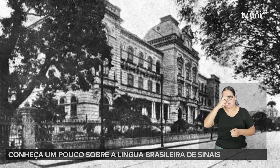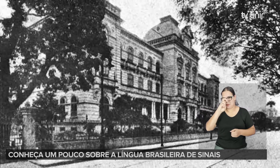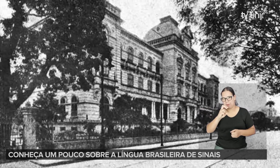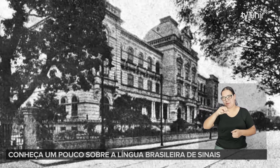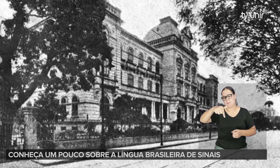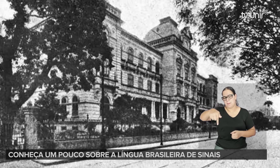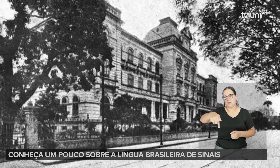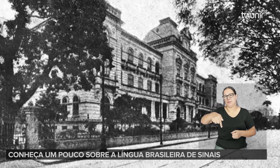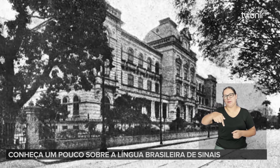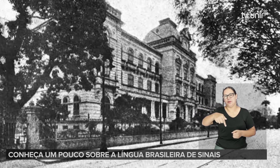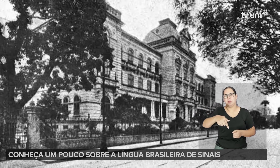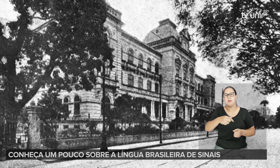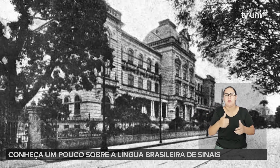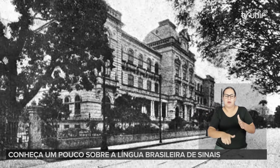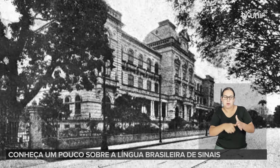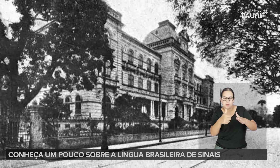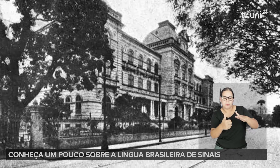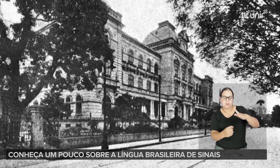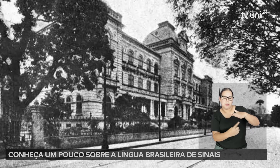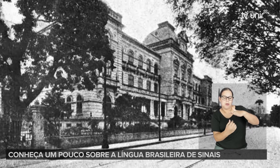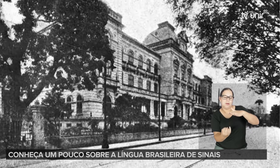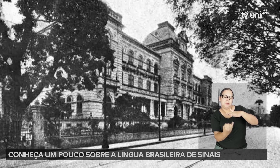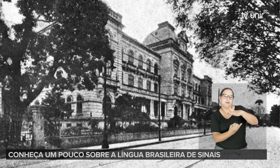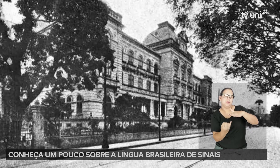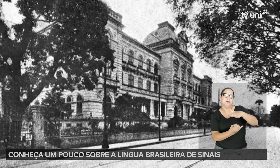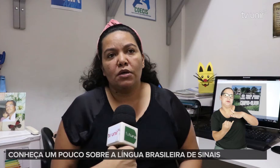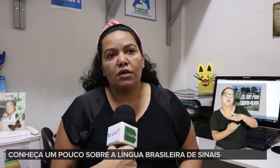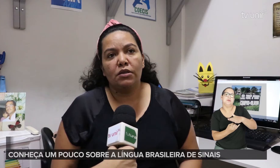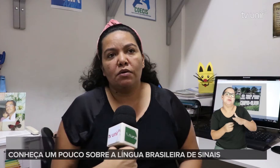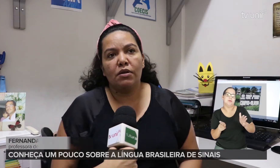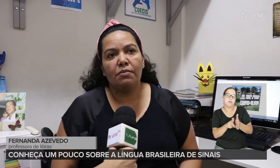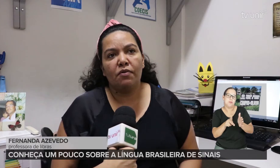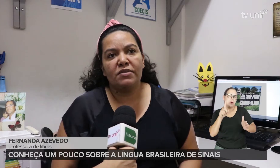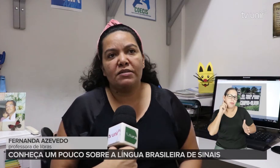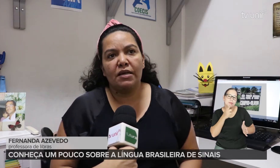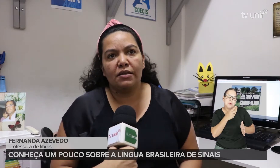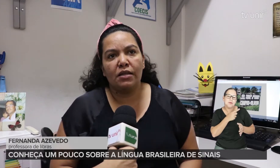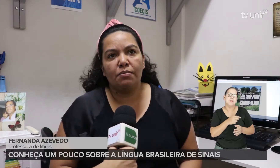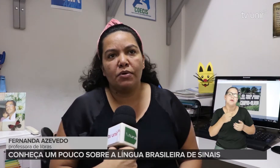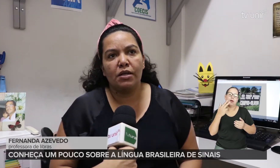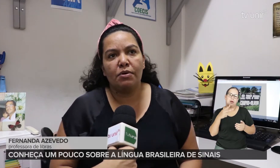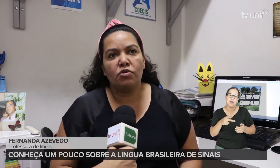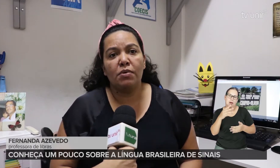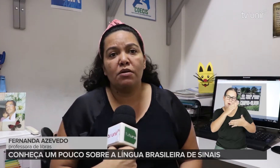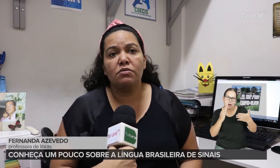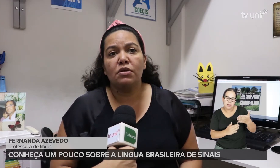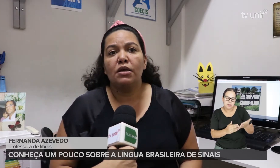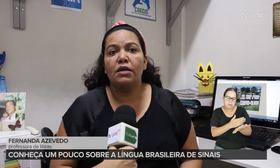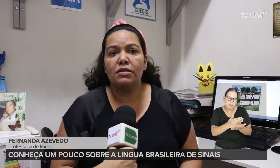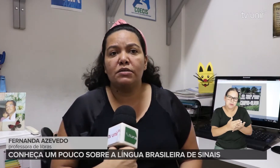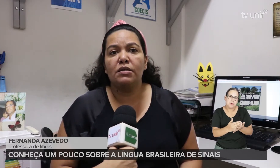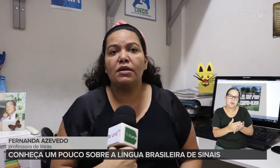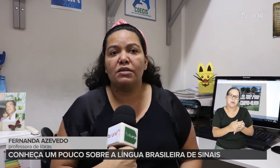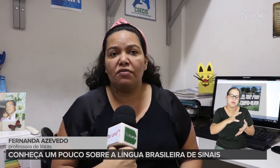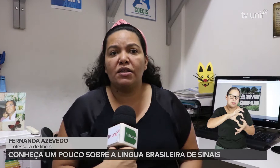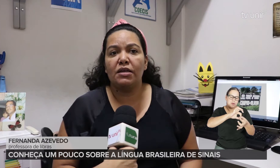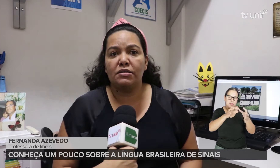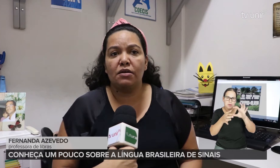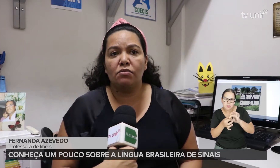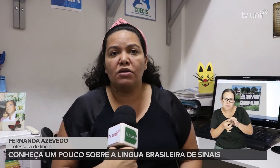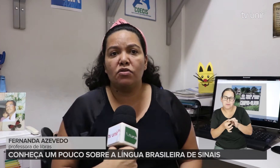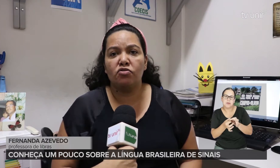com a fundação da primeira instituição federal de ensino para surdos. Então, ali em 1970, por ali mais ou menos, inicia